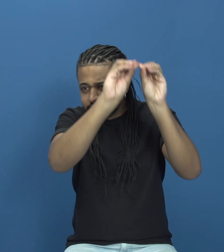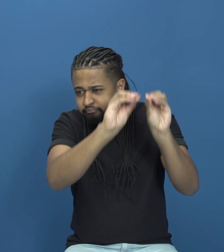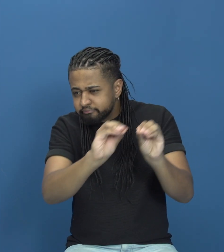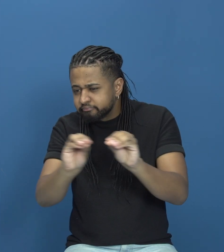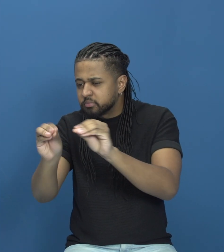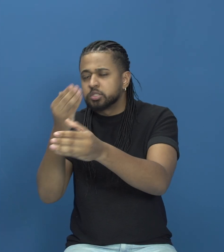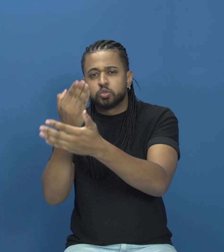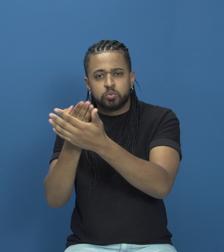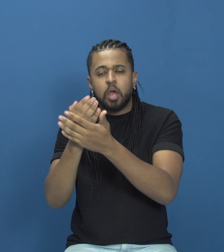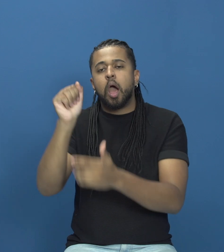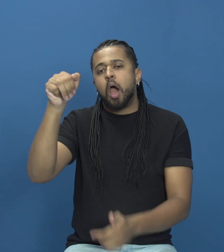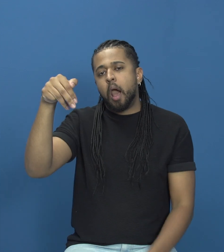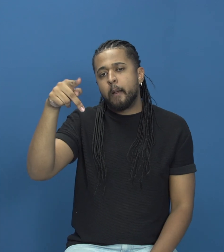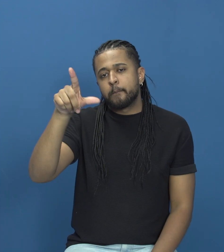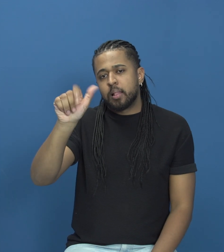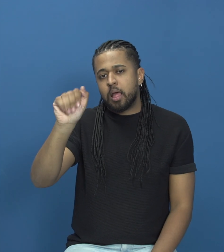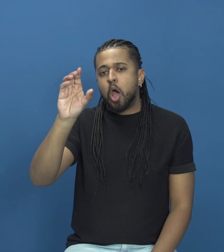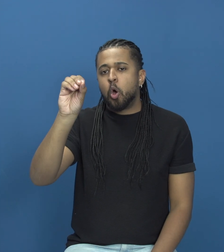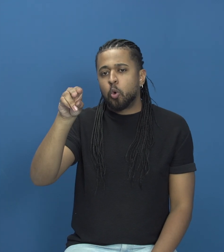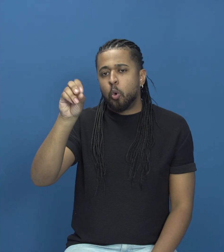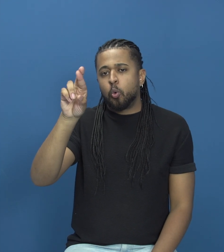aos estudantes da ampla concorrência.